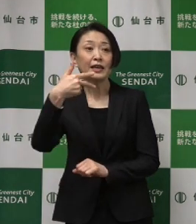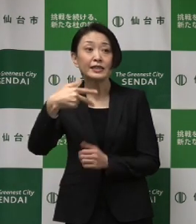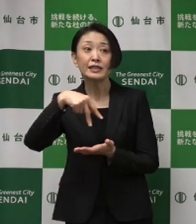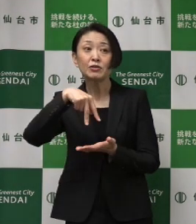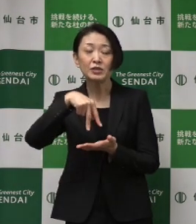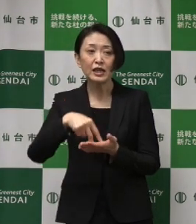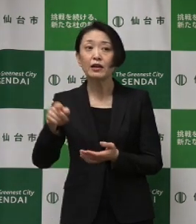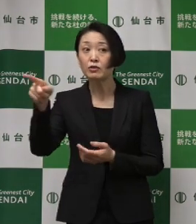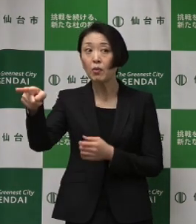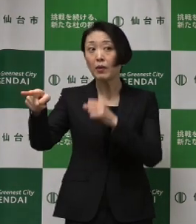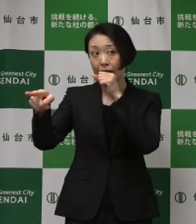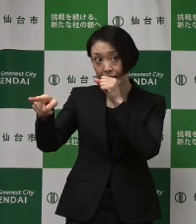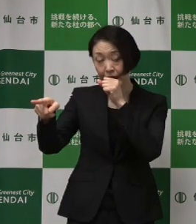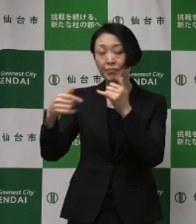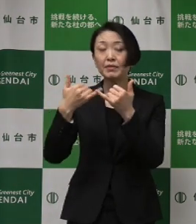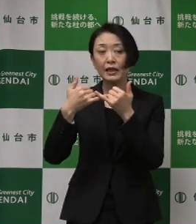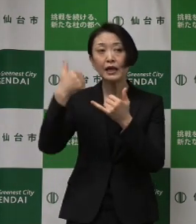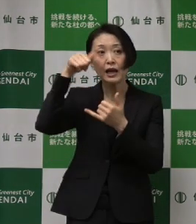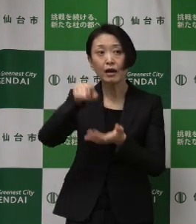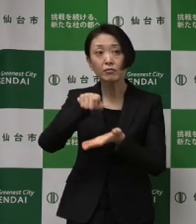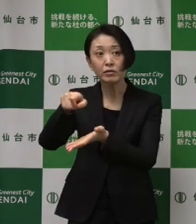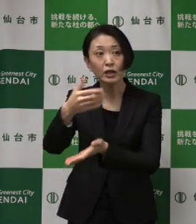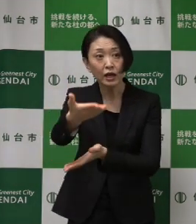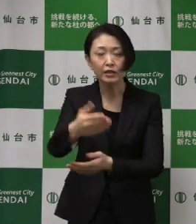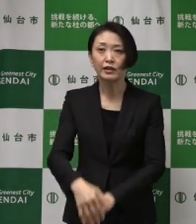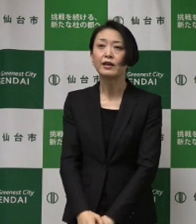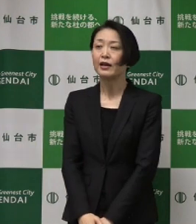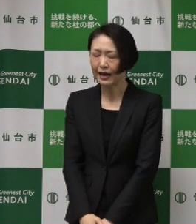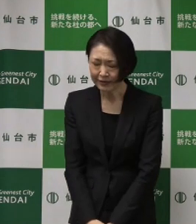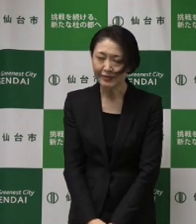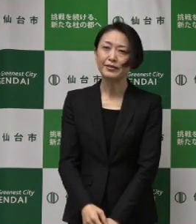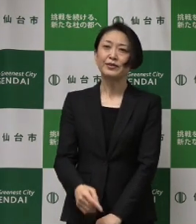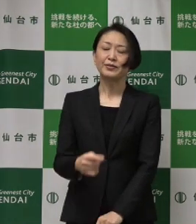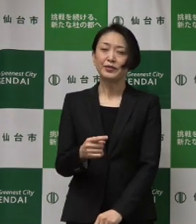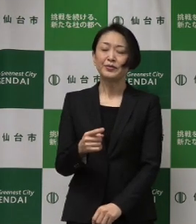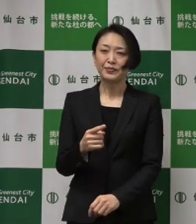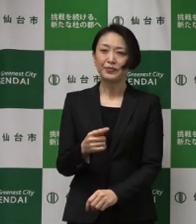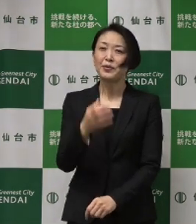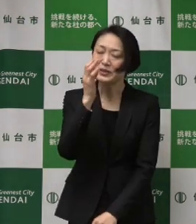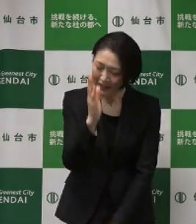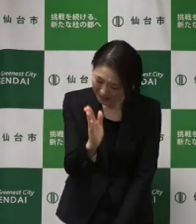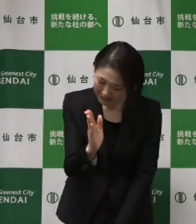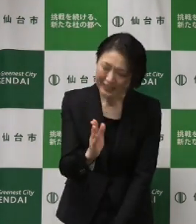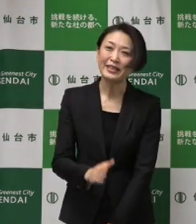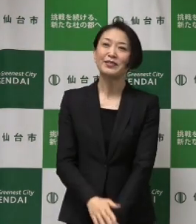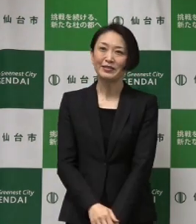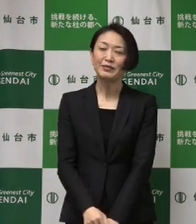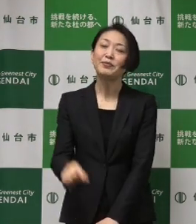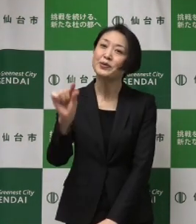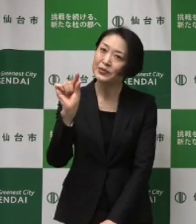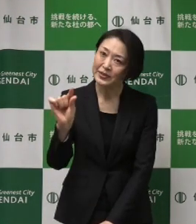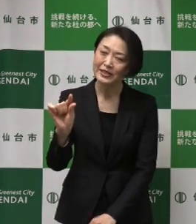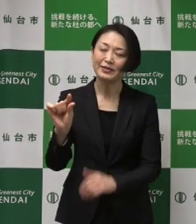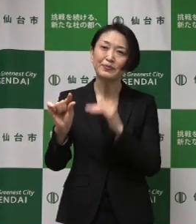そういう提案はされているんでしょうか。 それも含めて申し訳ありませんけれども、近日中には発